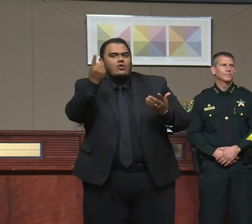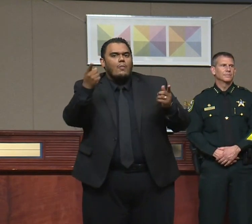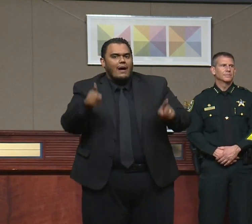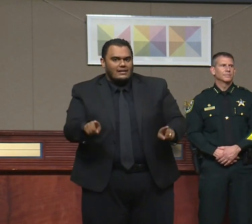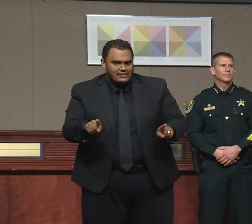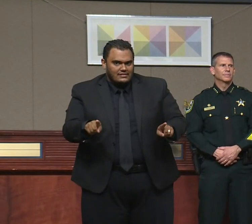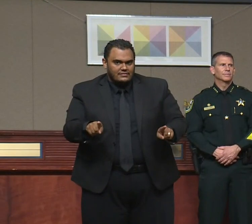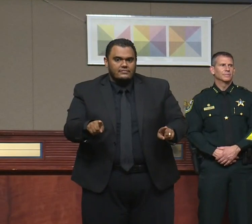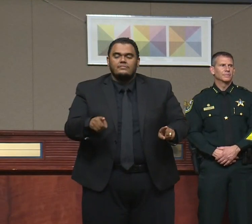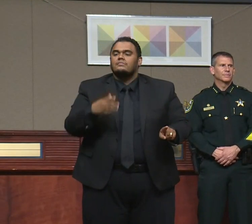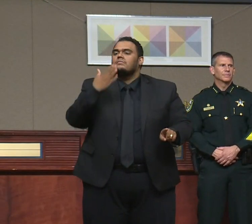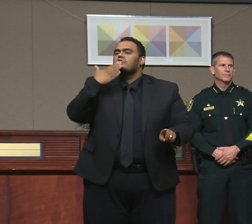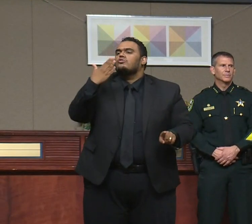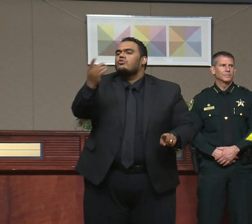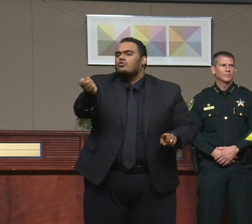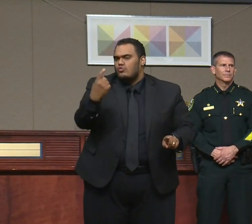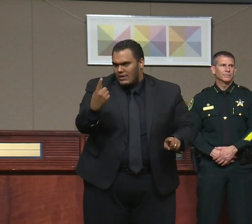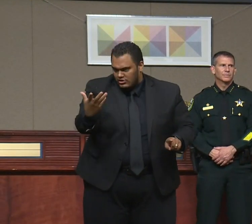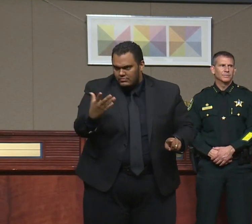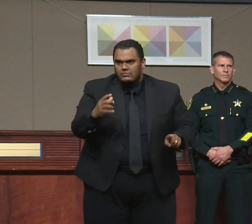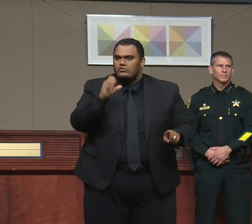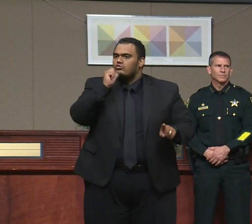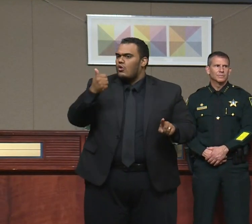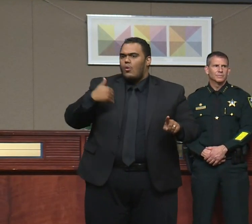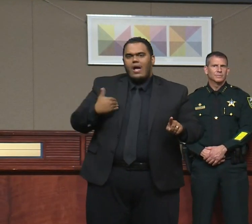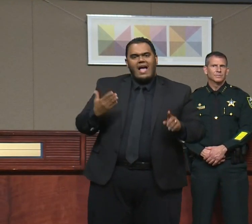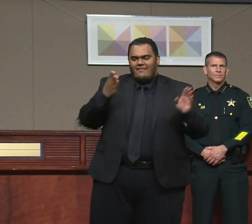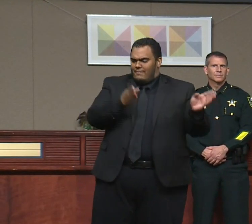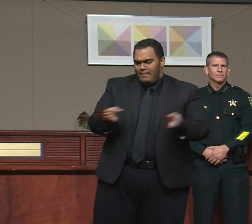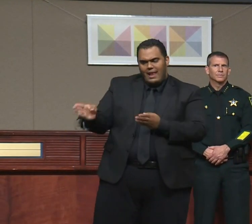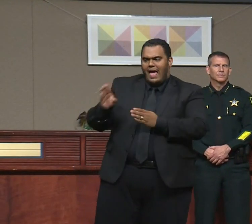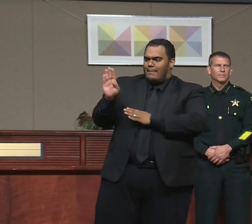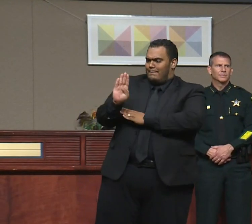That's a very good question. There is not a plan B per se.